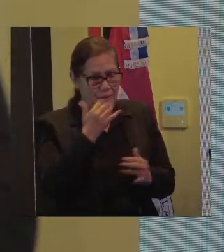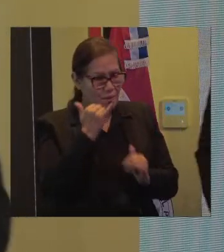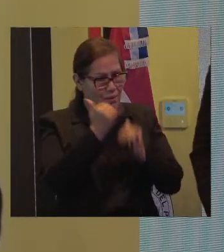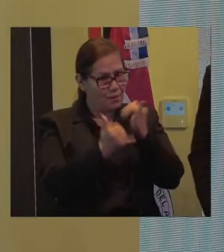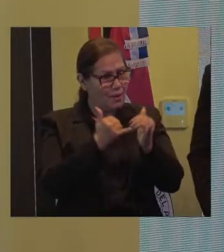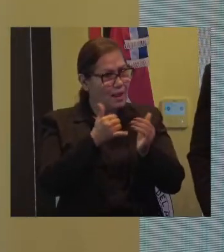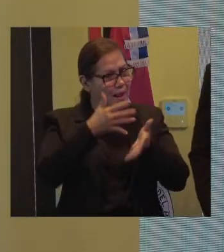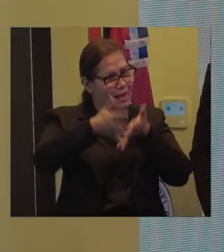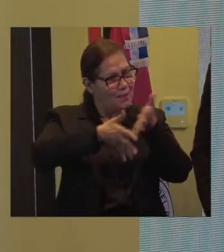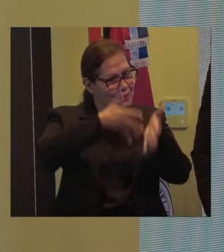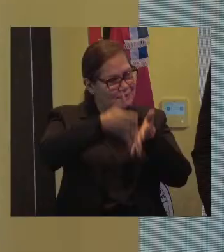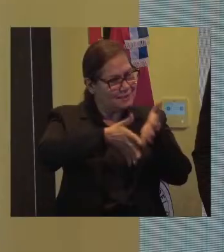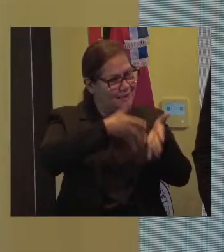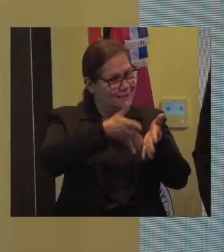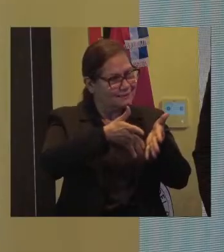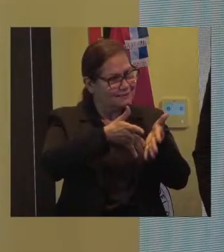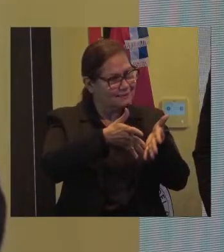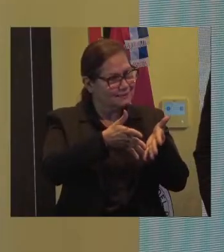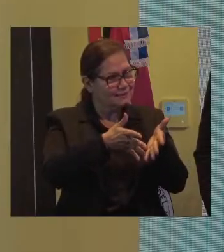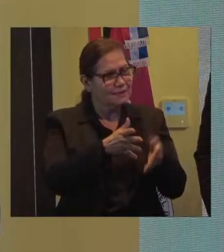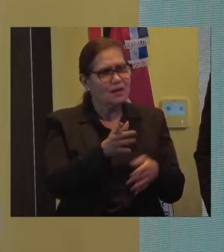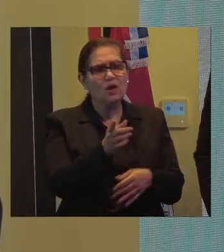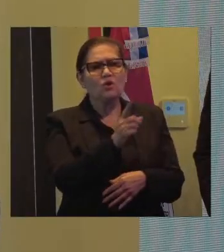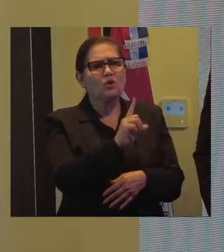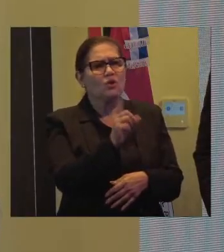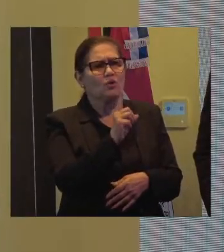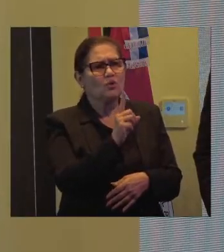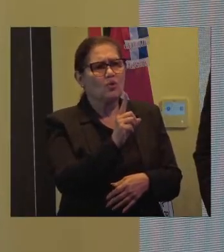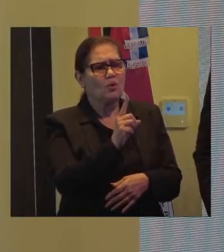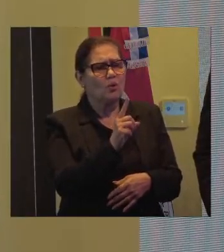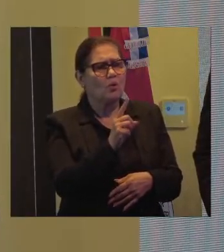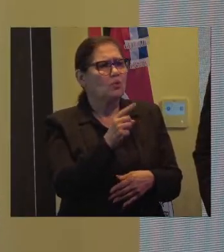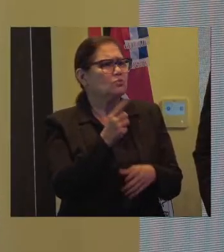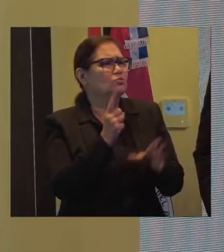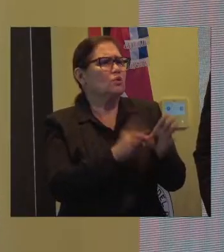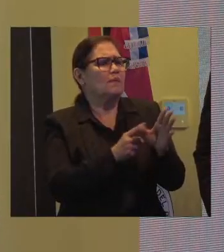señas no es solamente un proyecto literario.